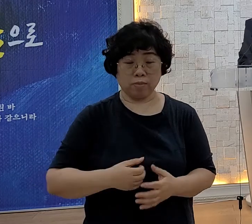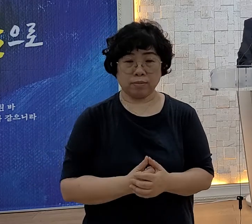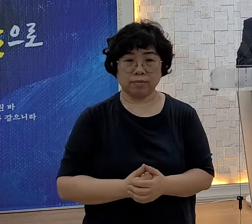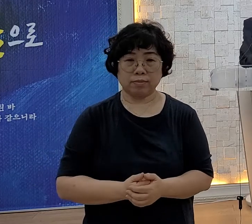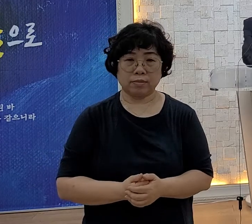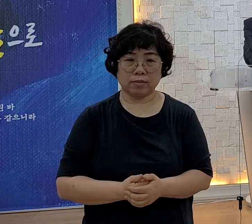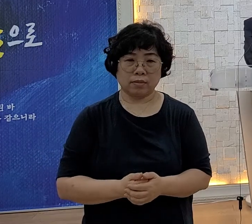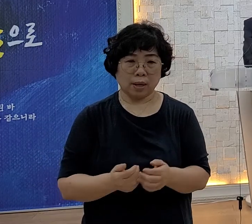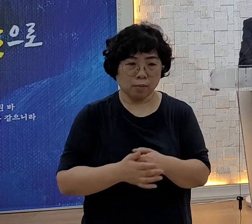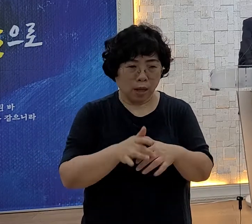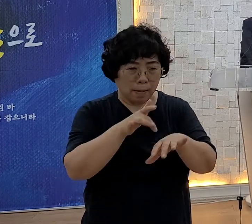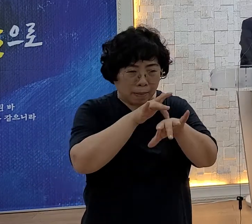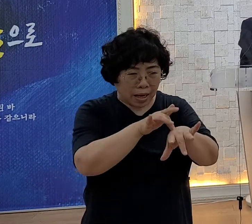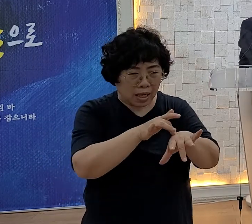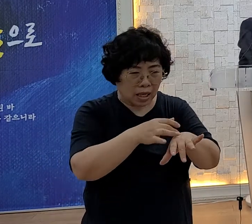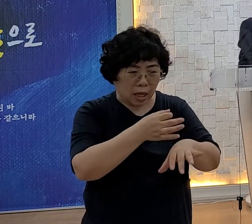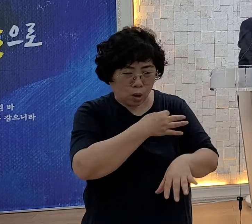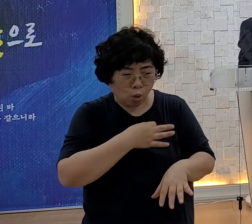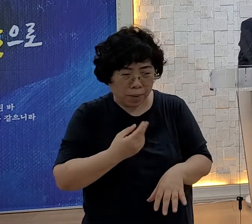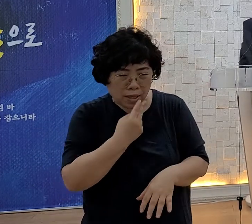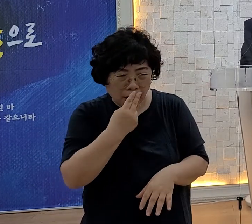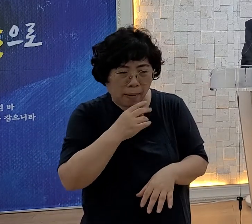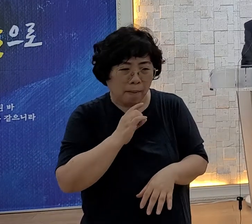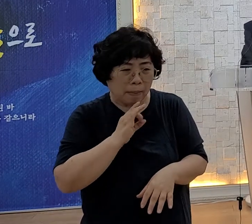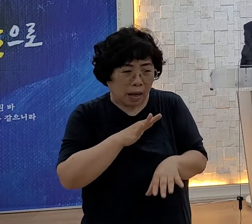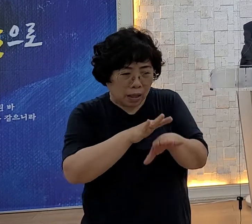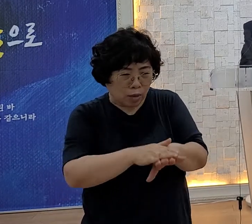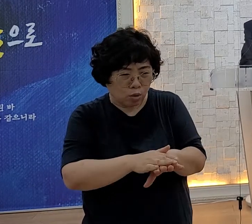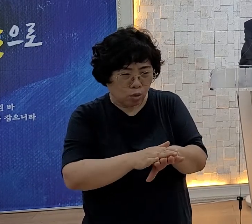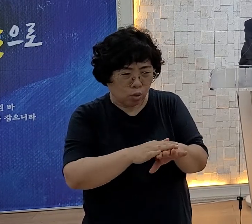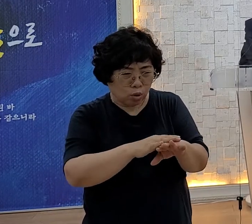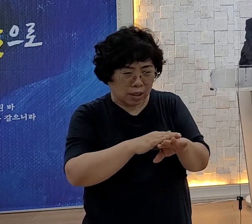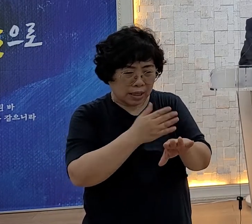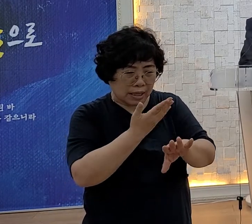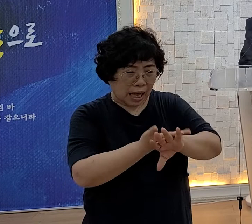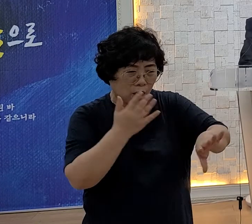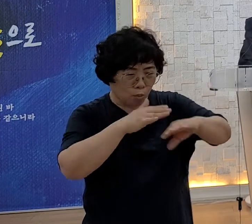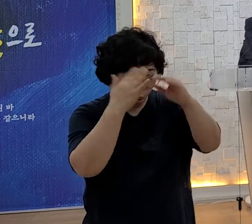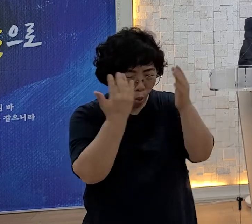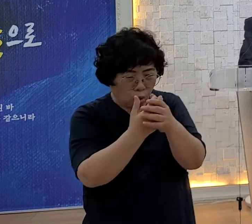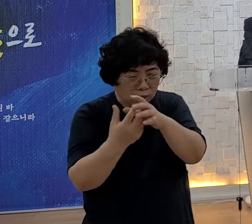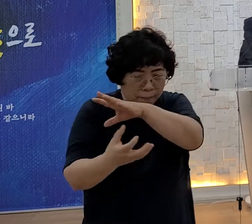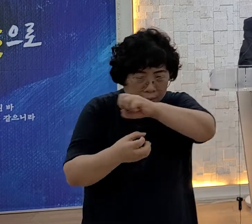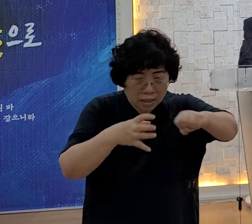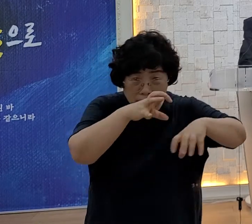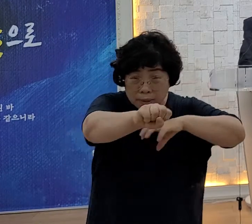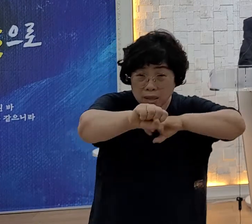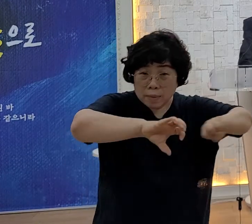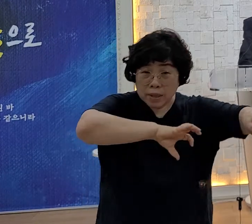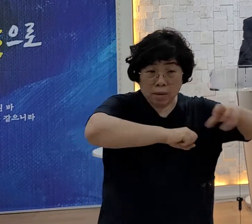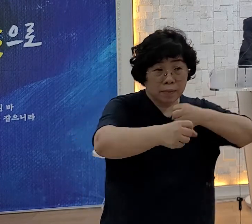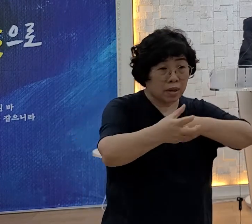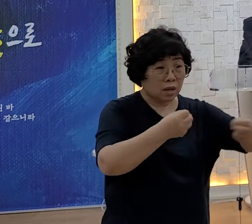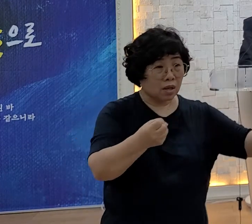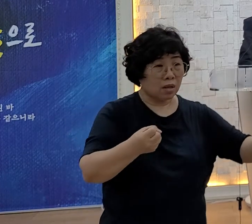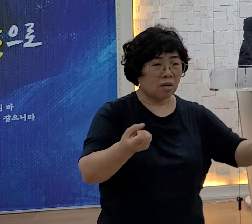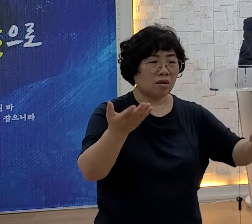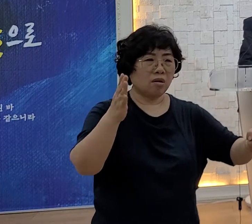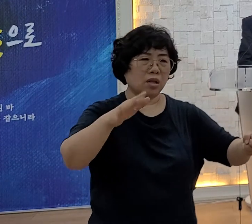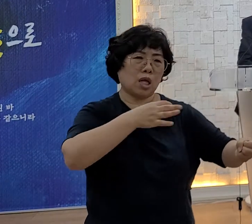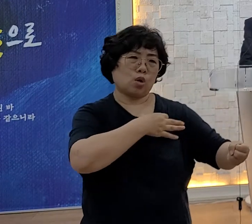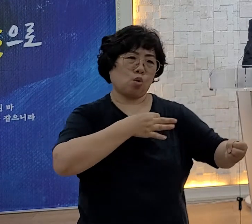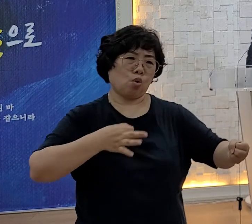생명 빼고는 전부 다 욥에게 접근해가지고 다 빼앗았어요. 근데도 이 욥은 이렇게